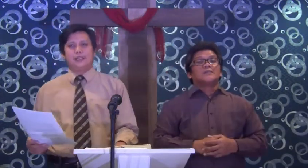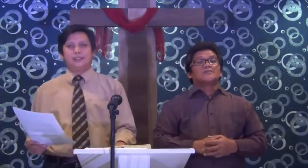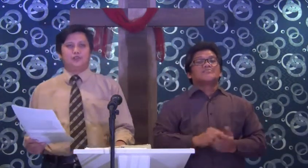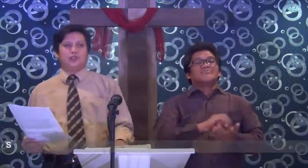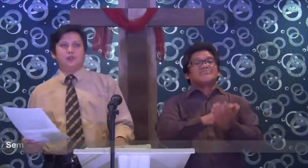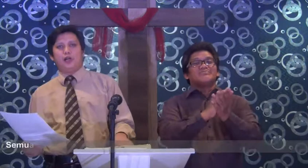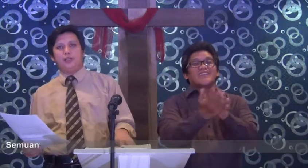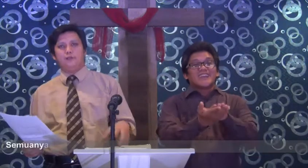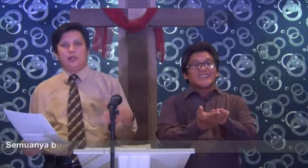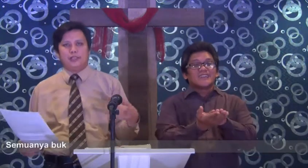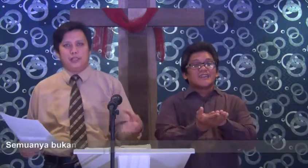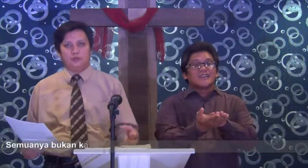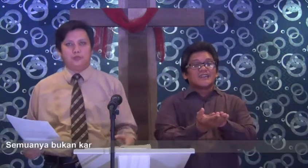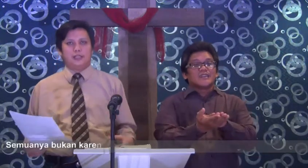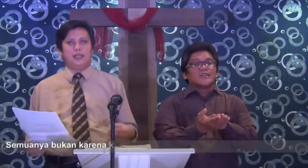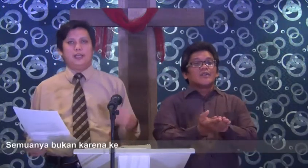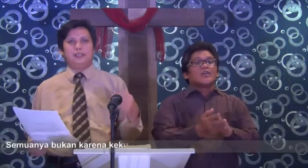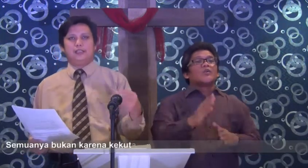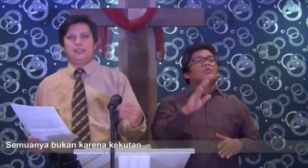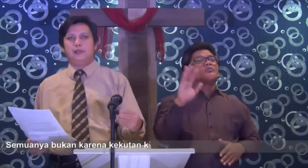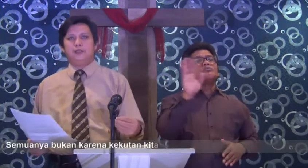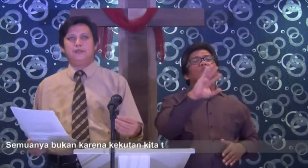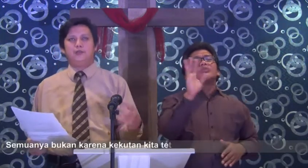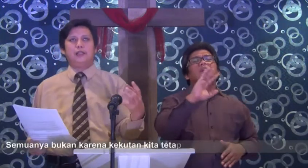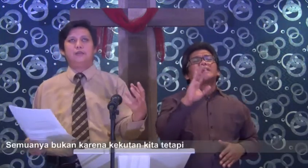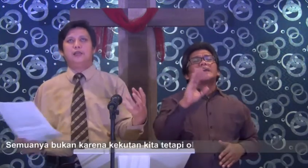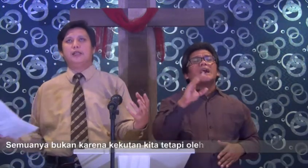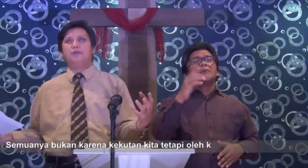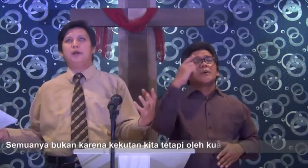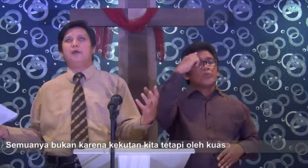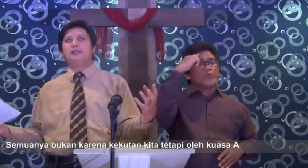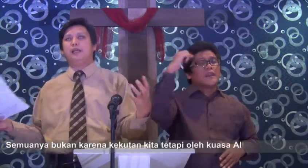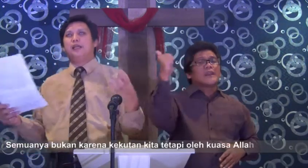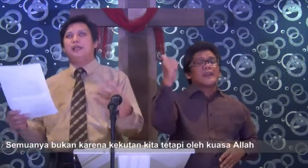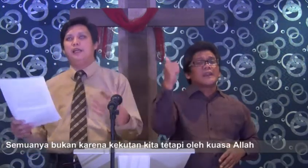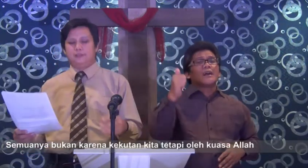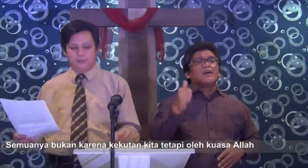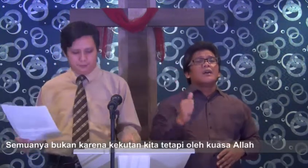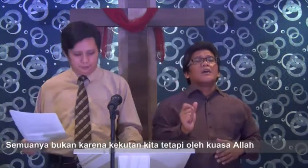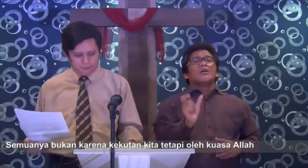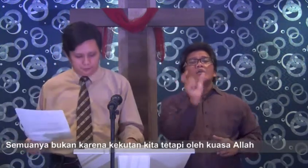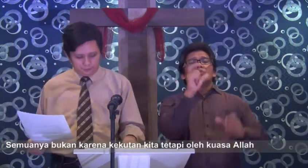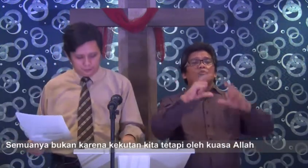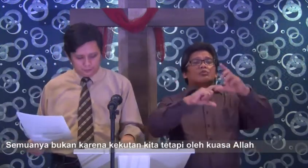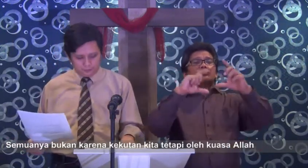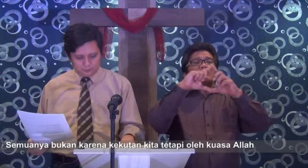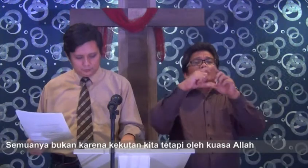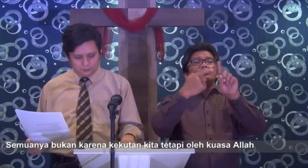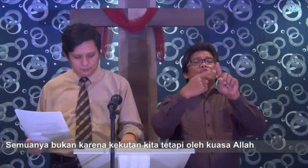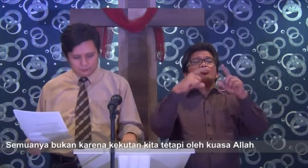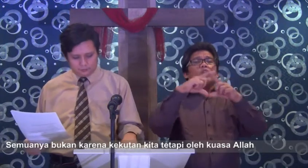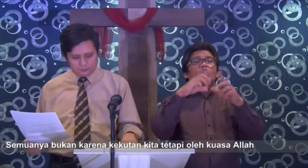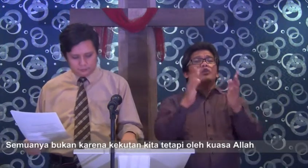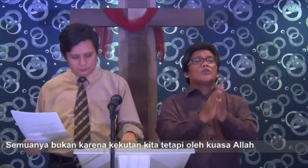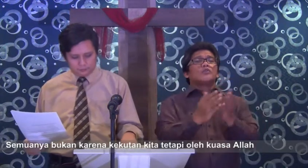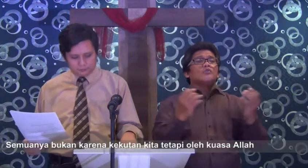Jadi segala sesuatu bukan dimulai dari usaha kita, tapi dimulai dari menerima kuasa Allah.